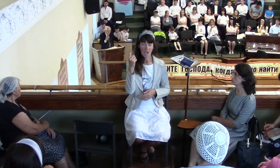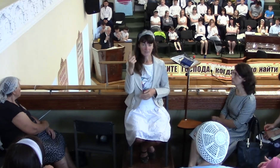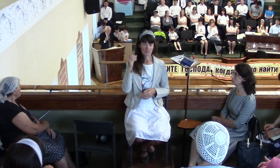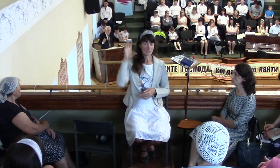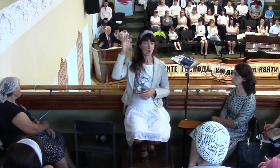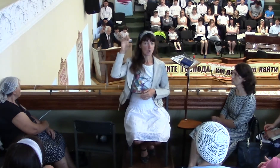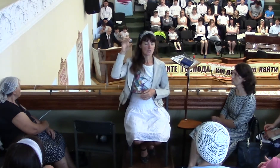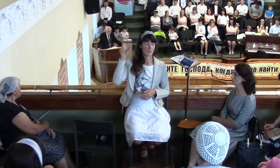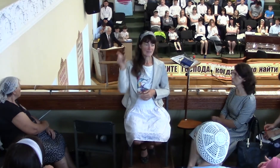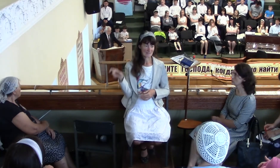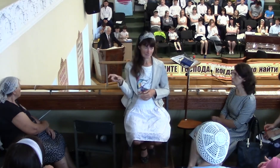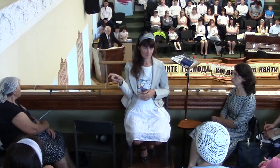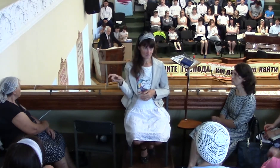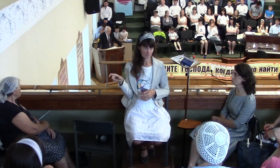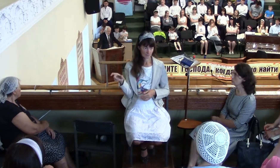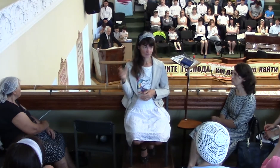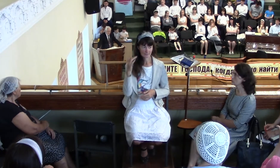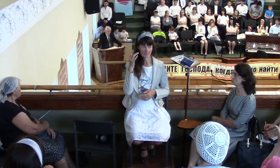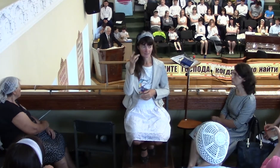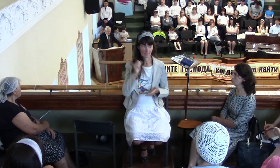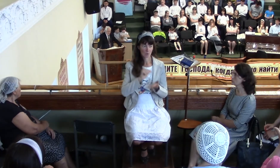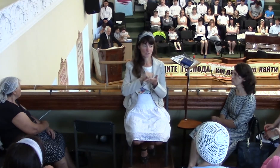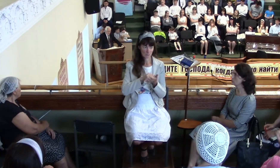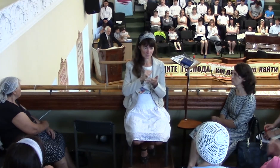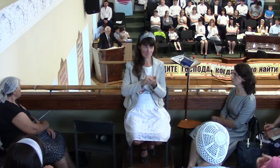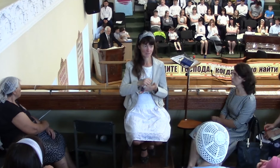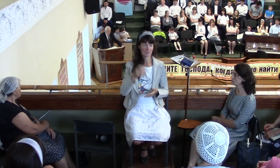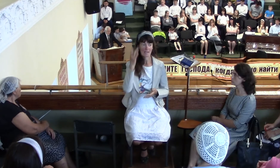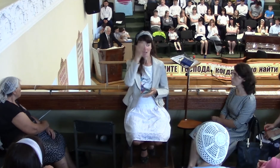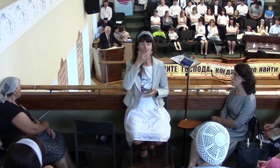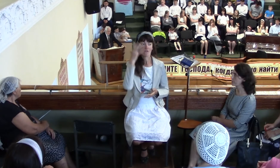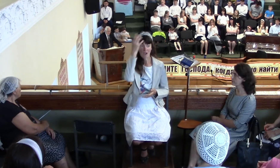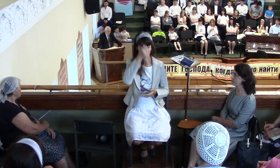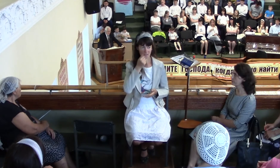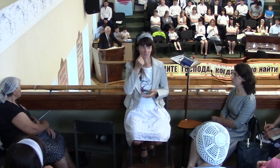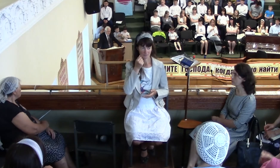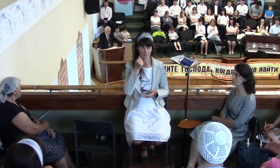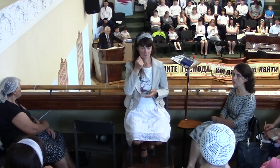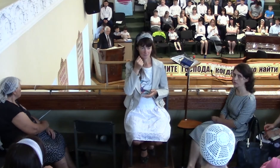умирала девочка от голода. Прилетел гриф,